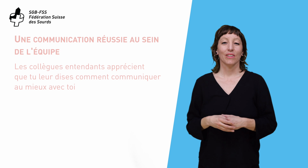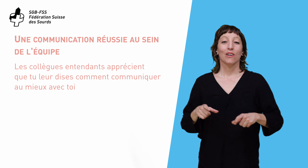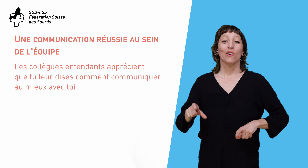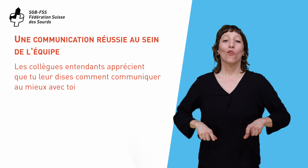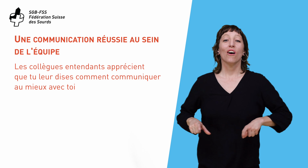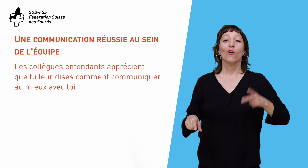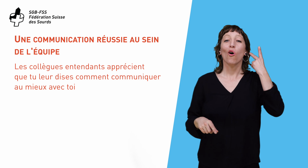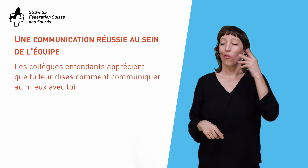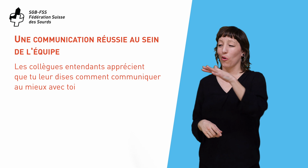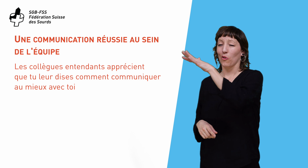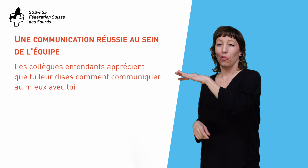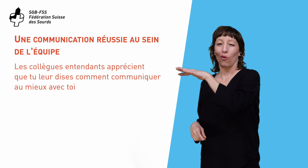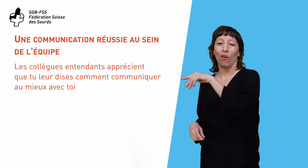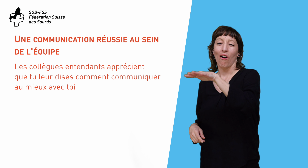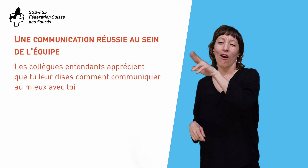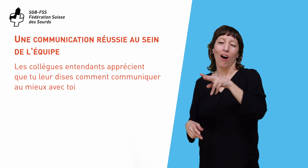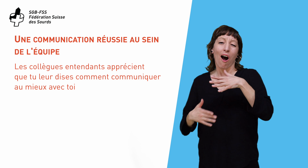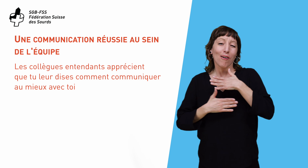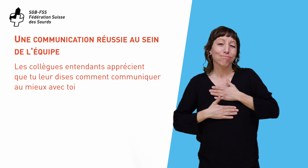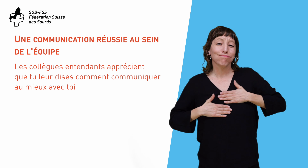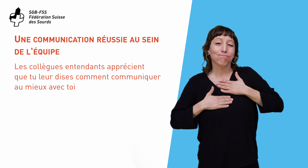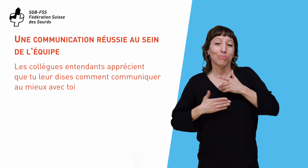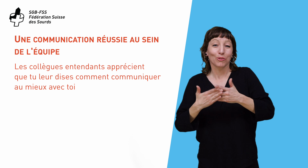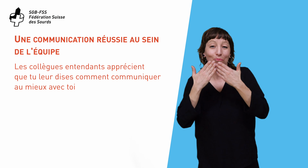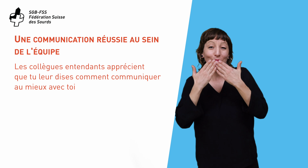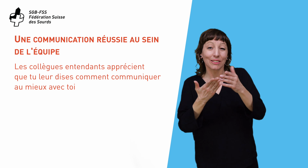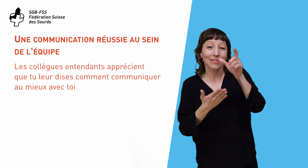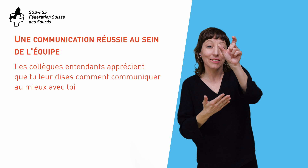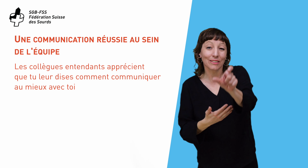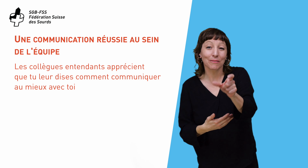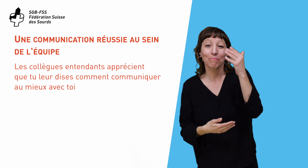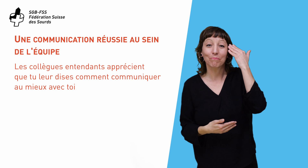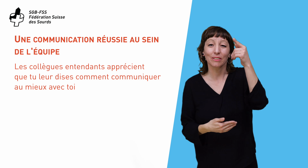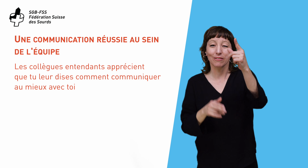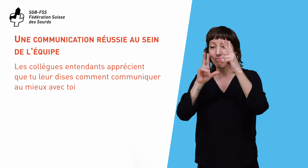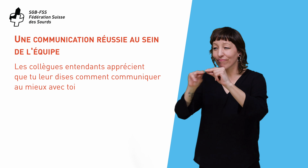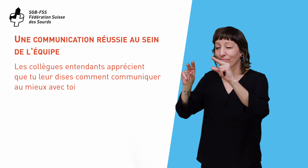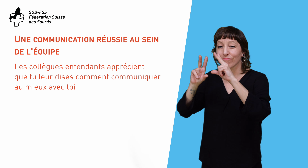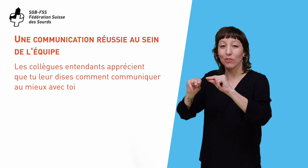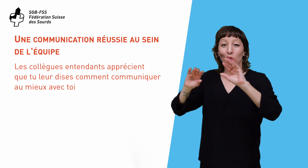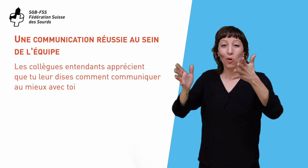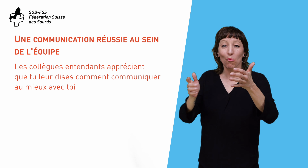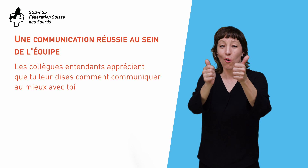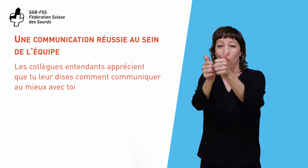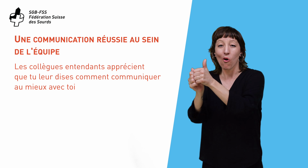Les collègues entendants te seront reconnaissants si tu leur dis comment ils peuvent communiquer au mieux avec